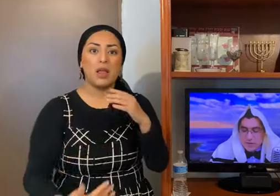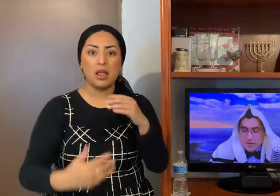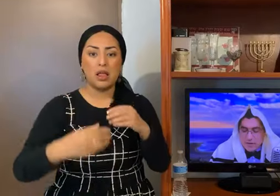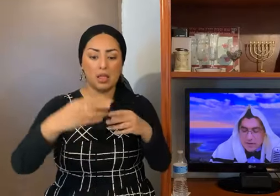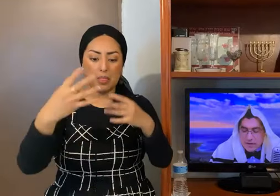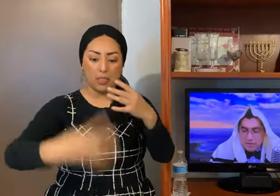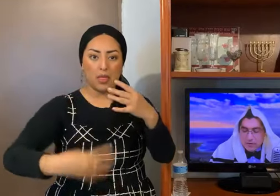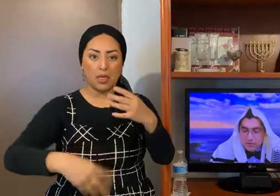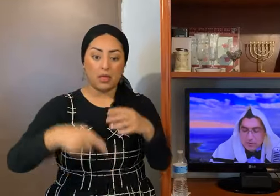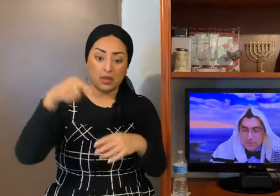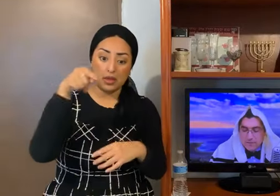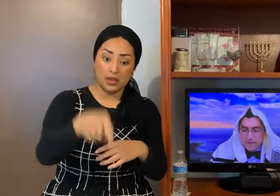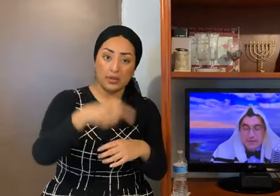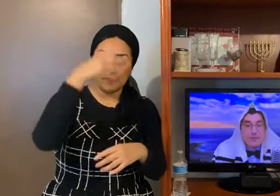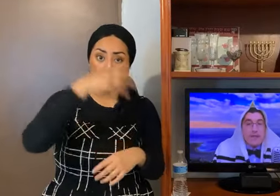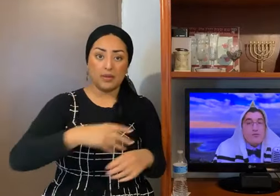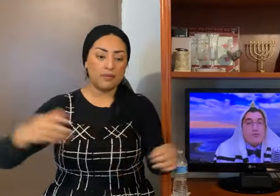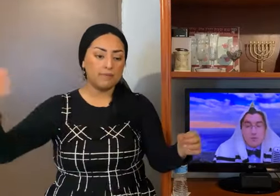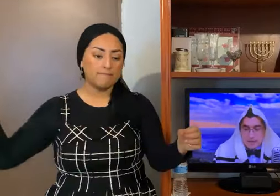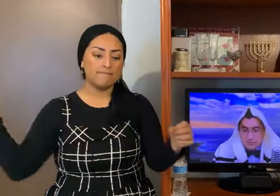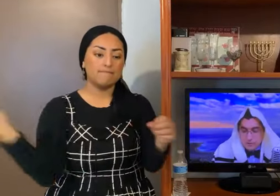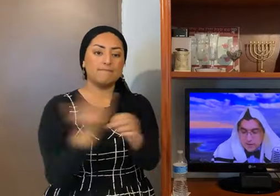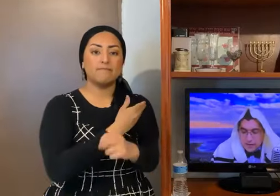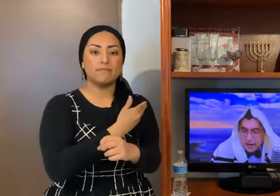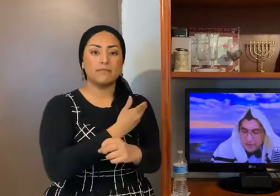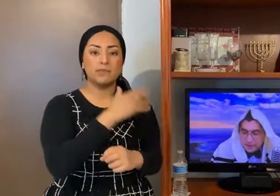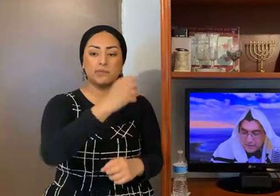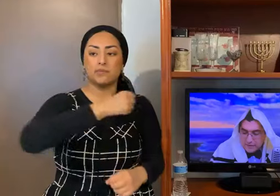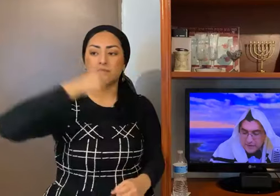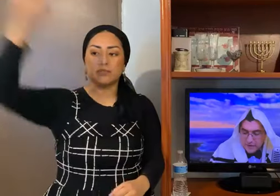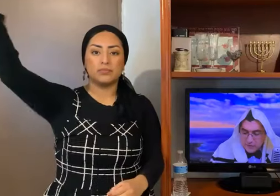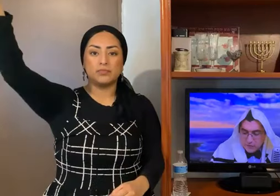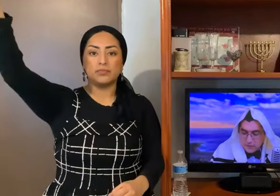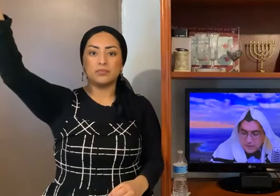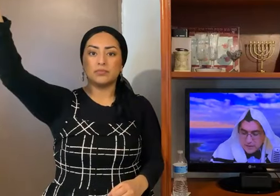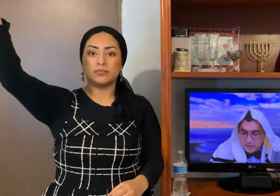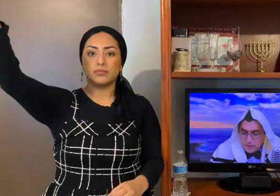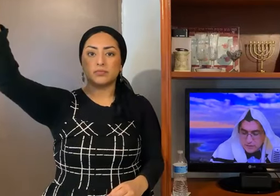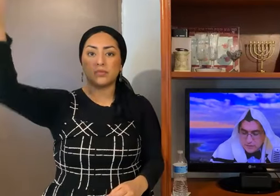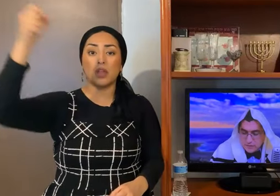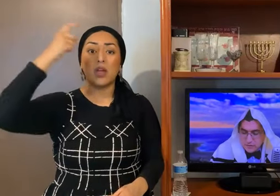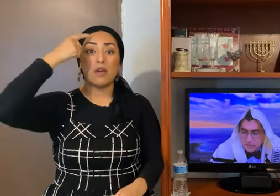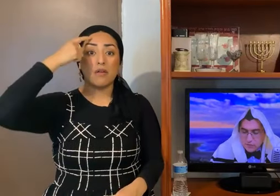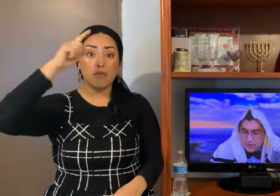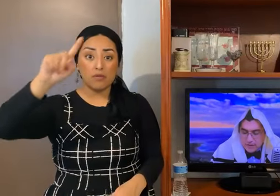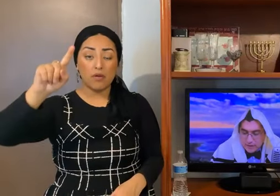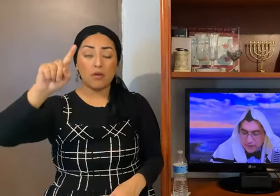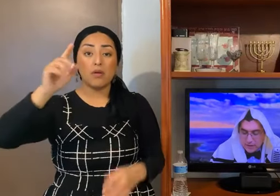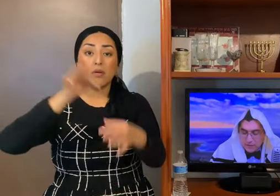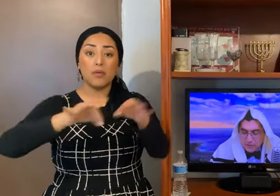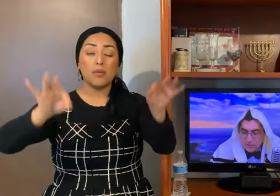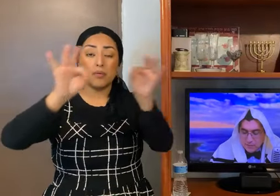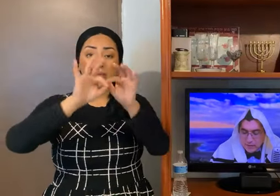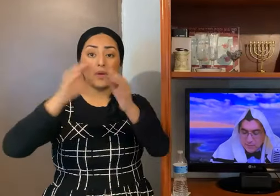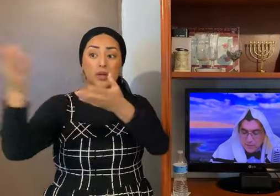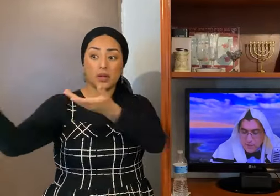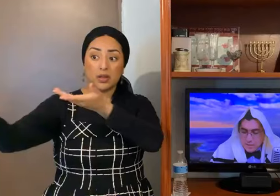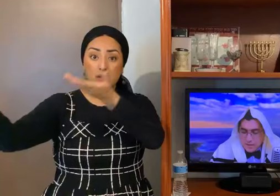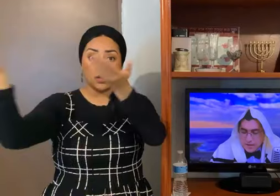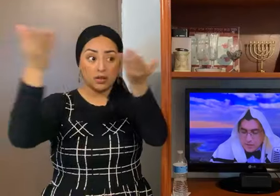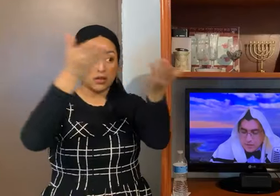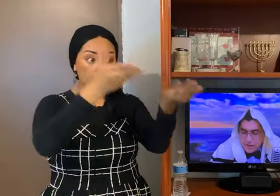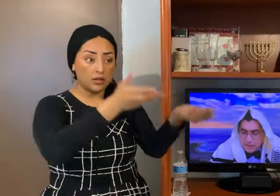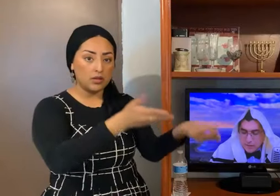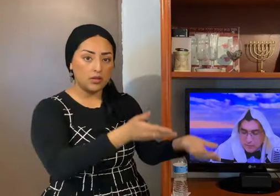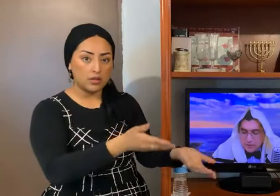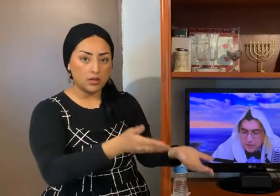derramó, será cortado el tal varón de entre su pueblo, a fin de que traigan los hijos de Israel sus sacrificios, lo que sacrifican en medio